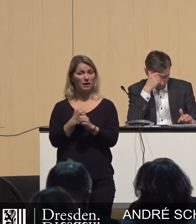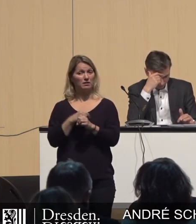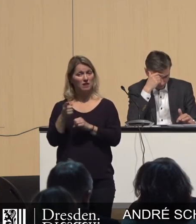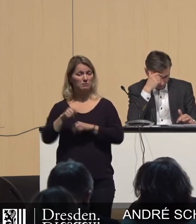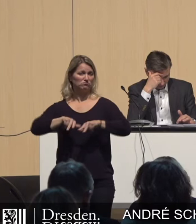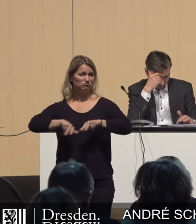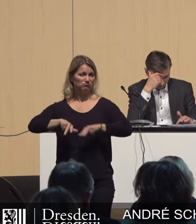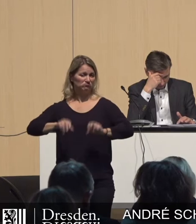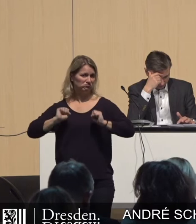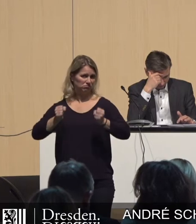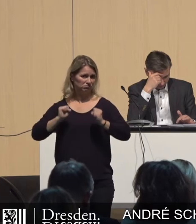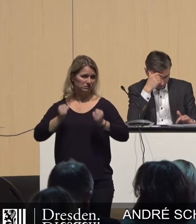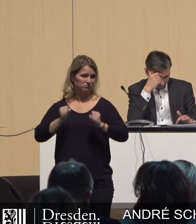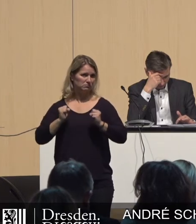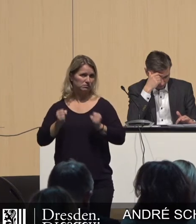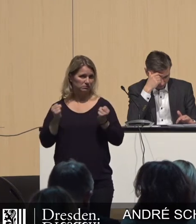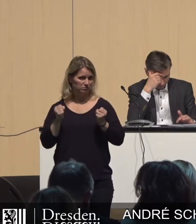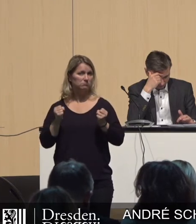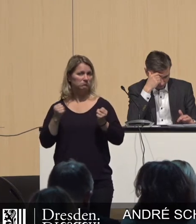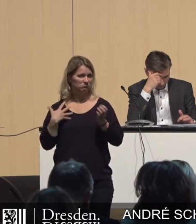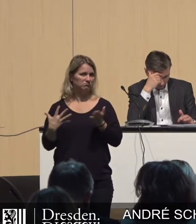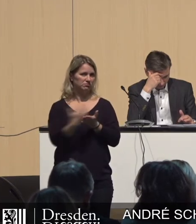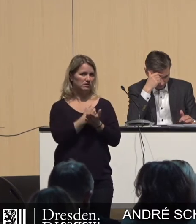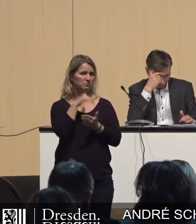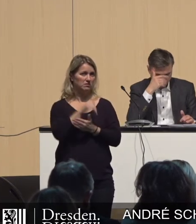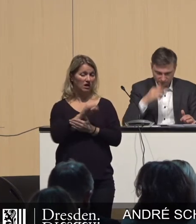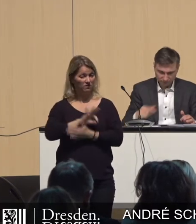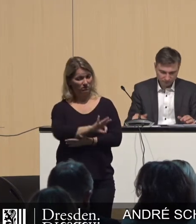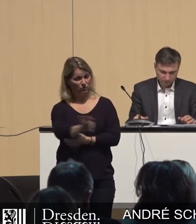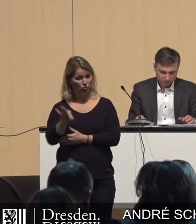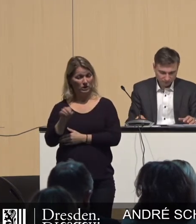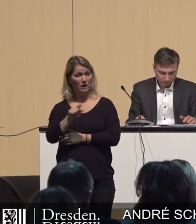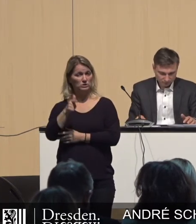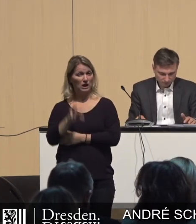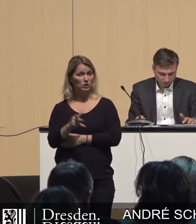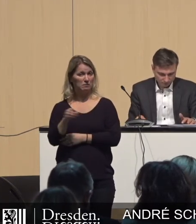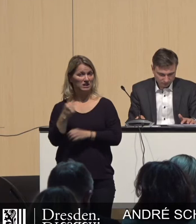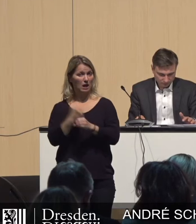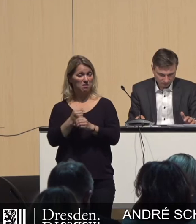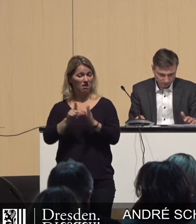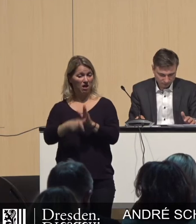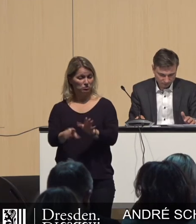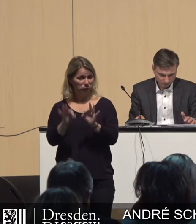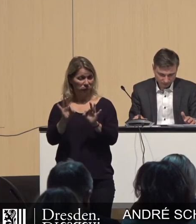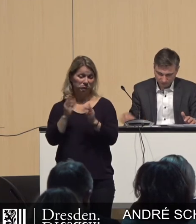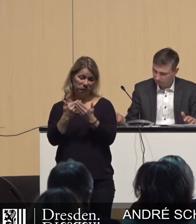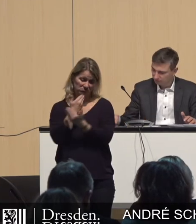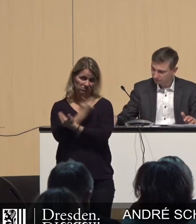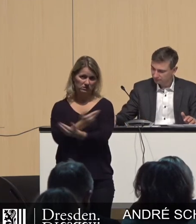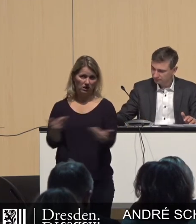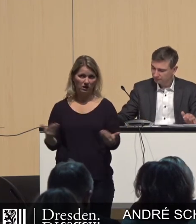erwirtschaftet, denen ich an dieser Stelle unseren ganz herzlichen Dank für diese tolle Leistung aussprechen möchte.